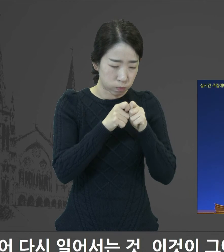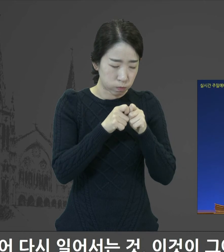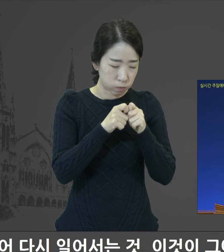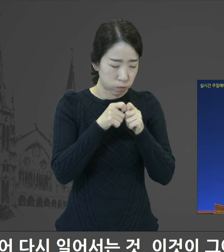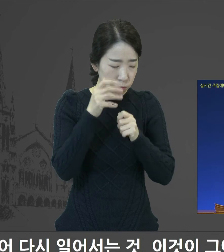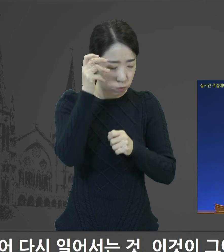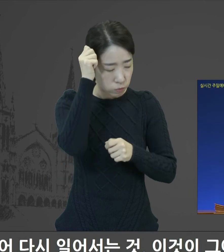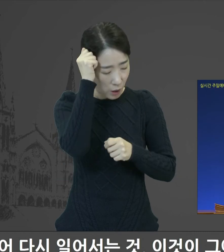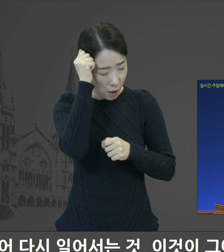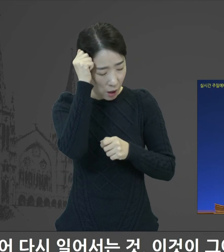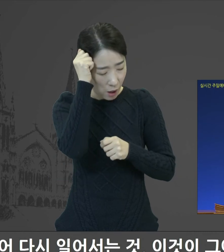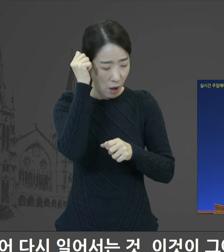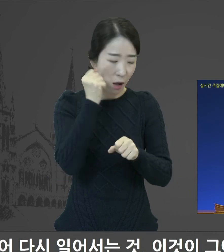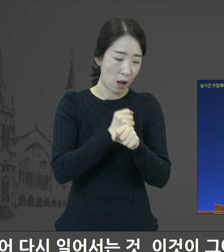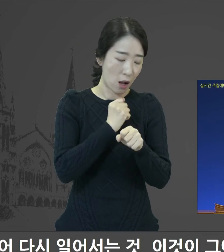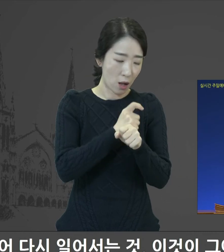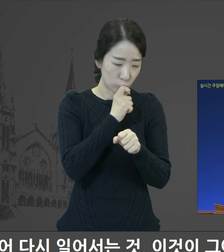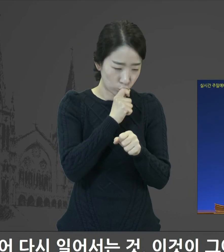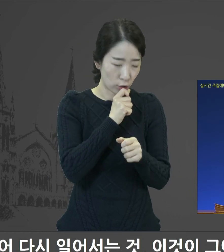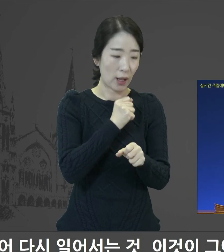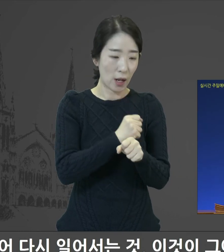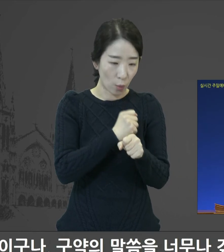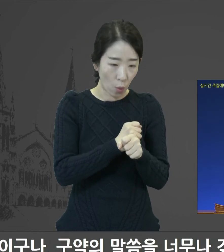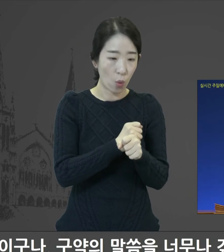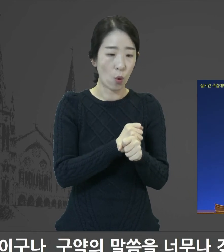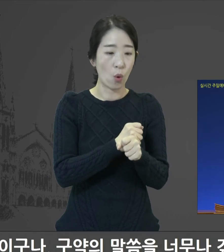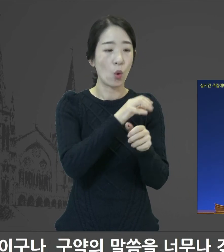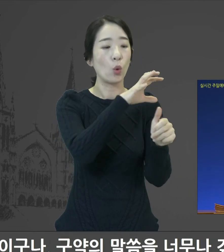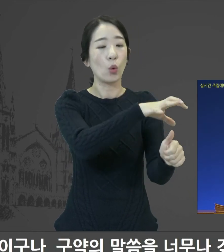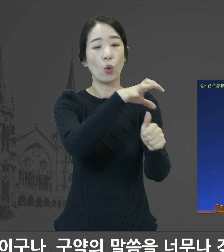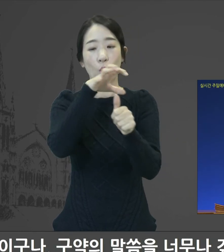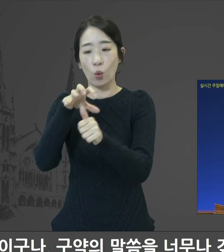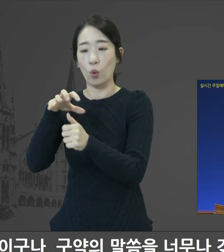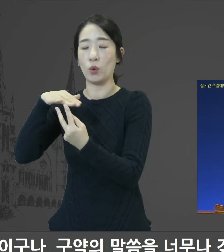딱 인용한 겁니다. 자, 구약에